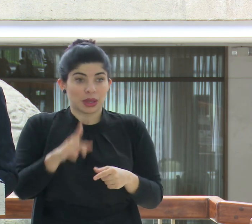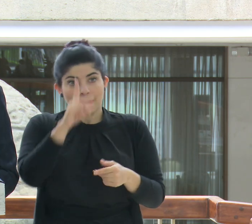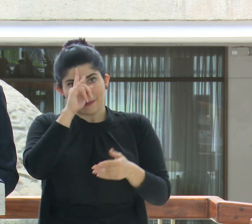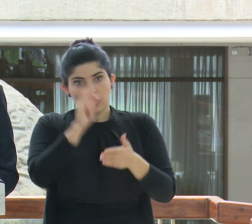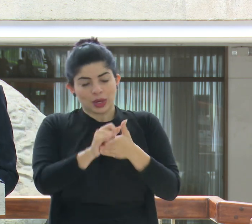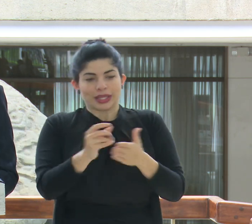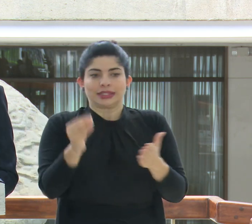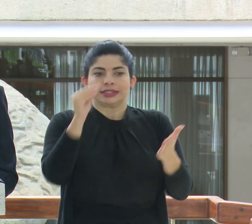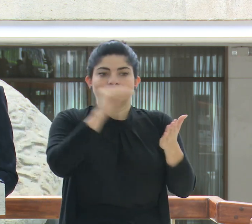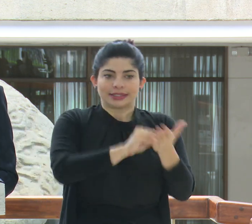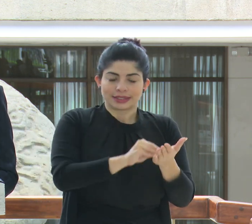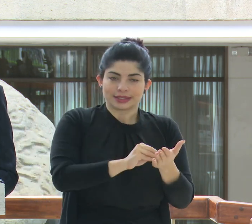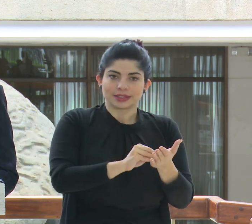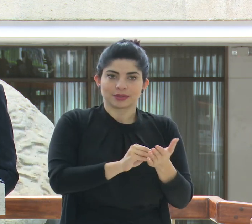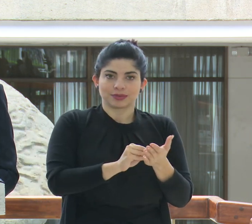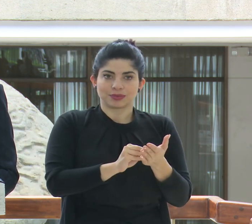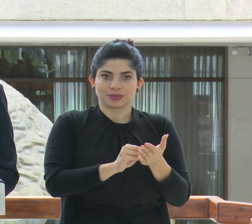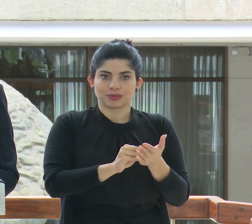eso se pone